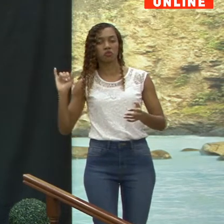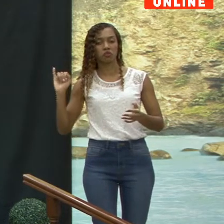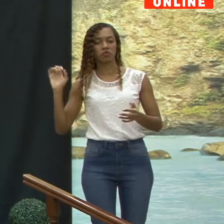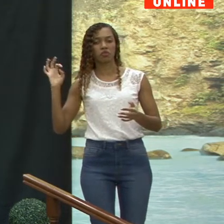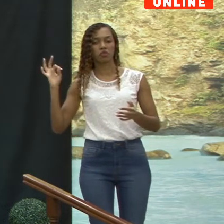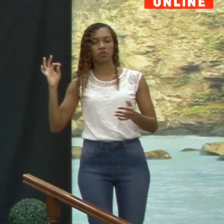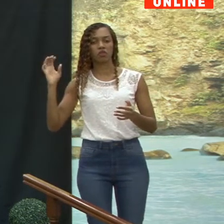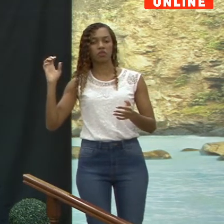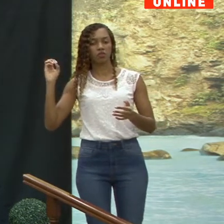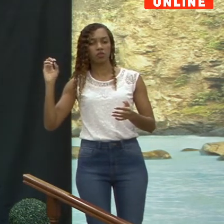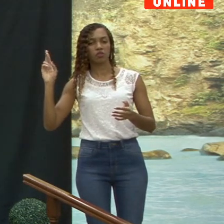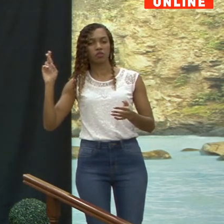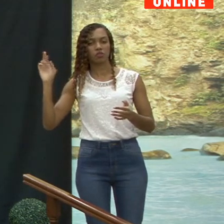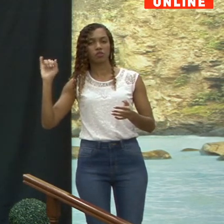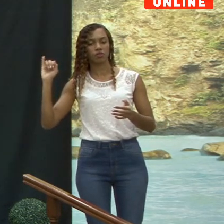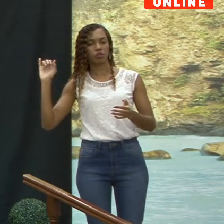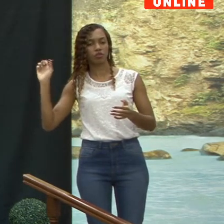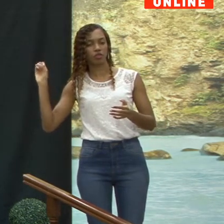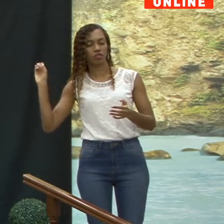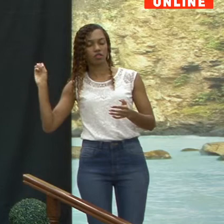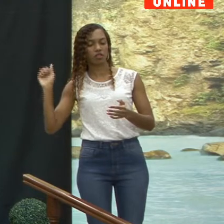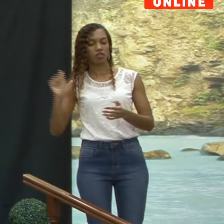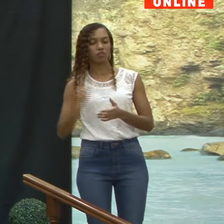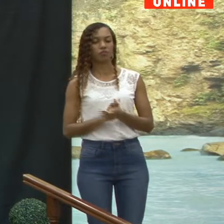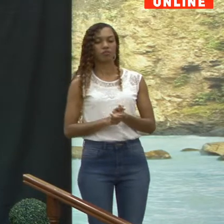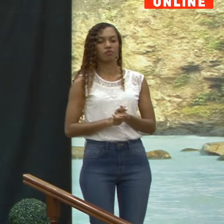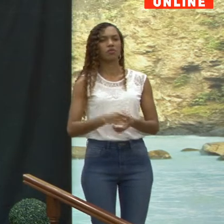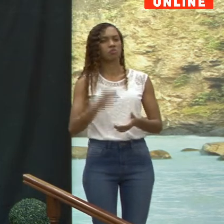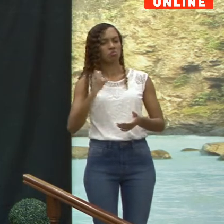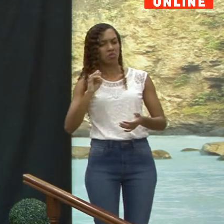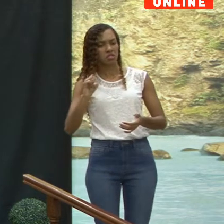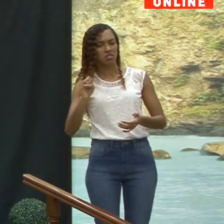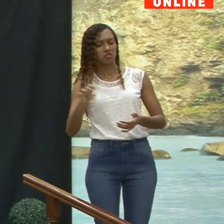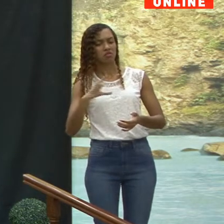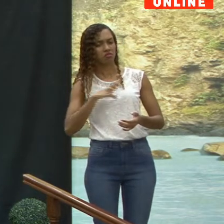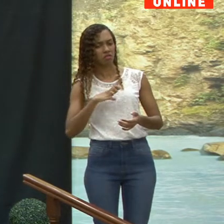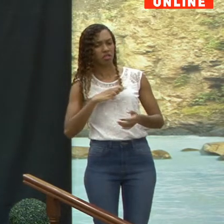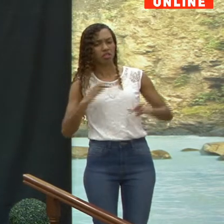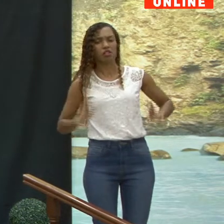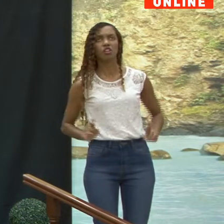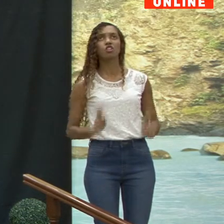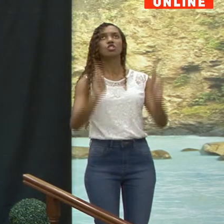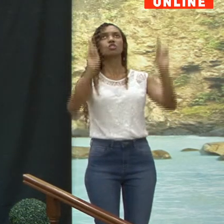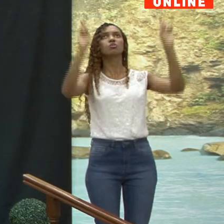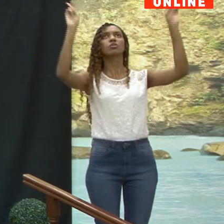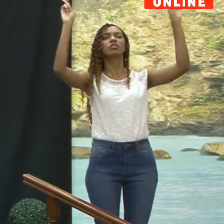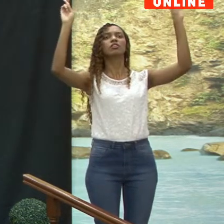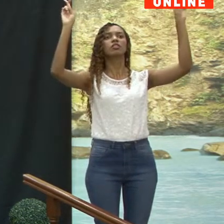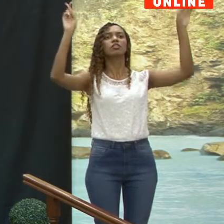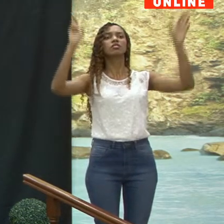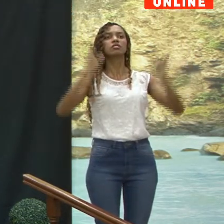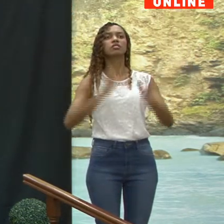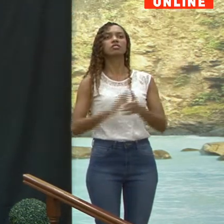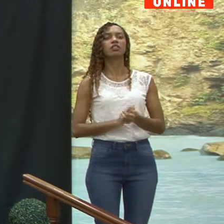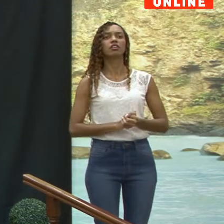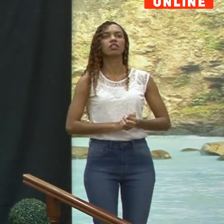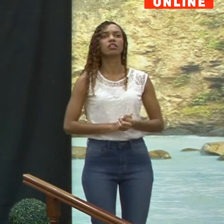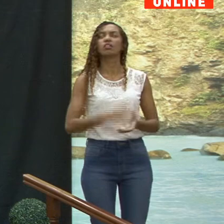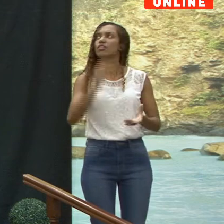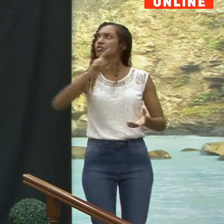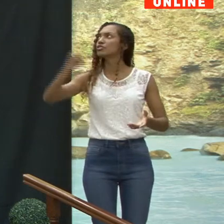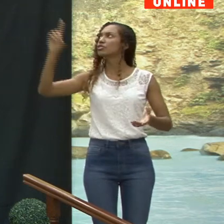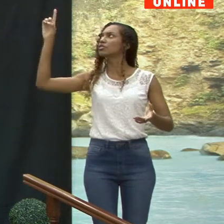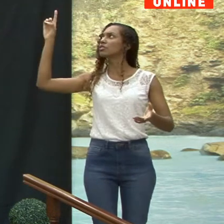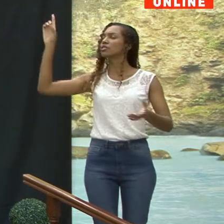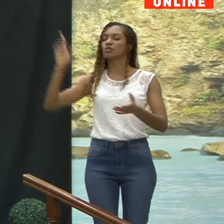da parte de Deus, e se espera nele, você nunca pode falar: Senhor, te falo pela